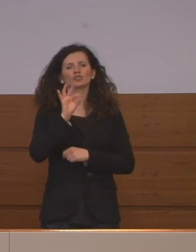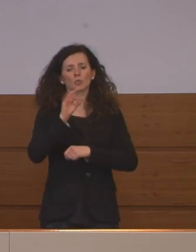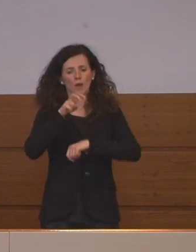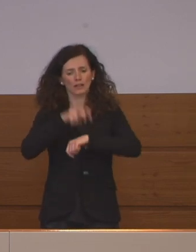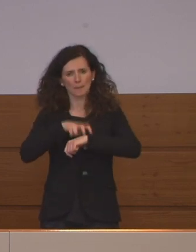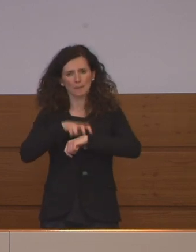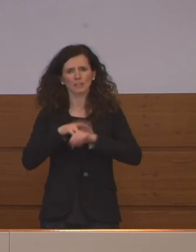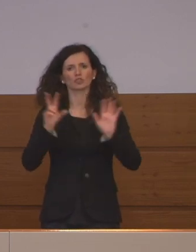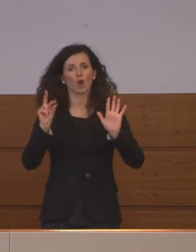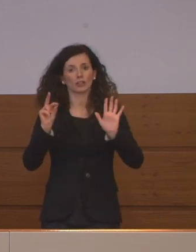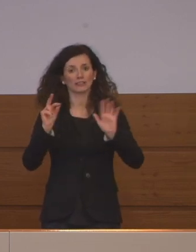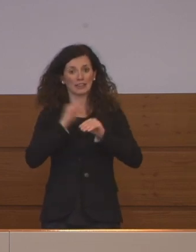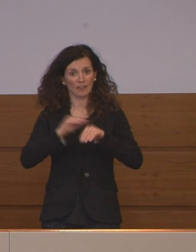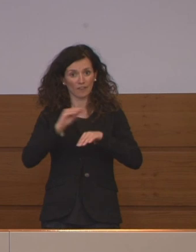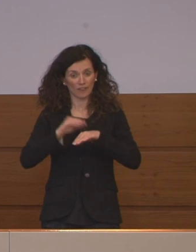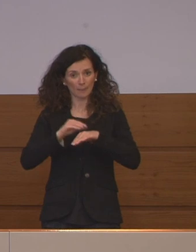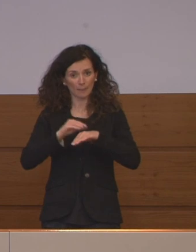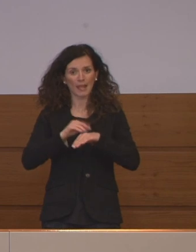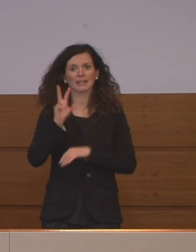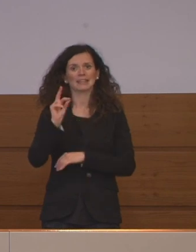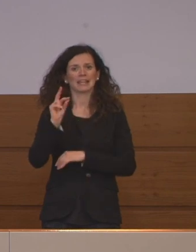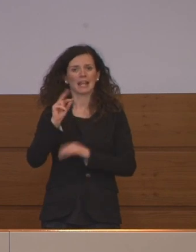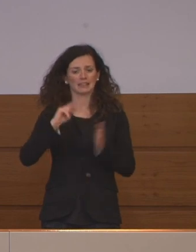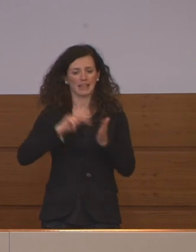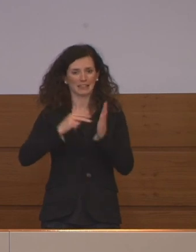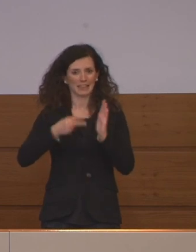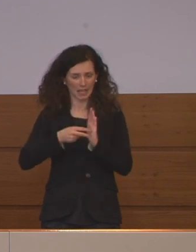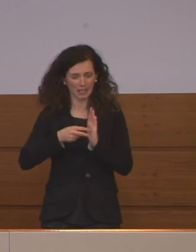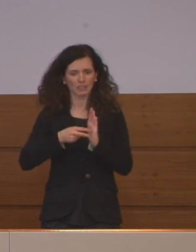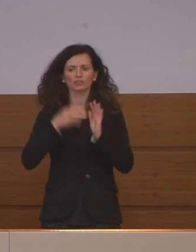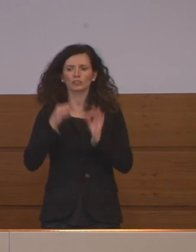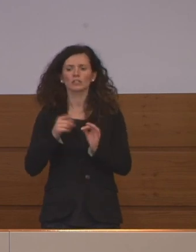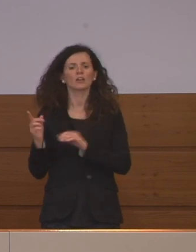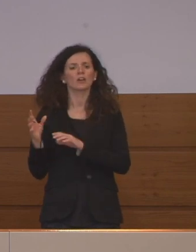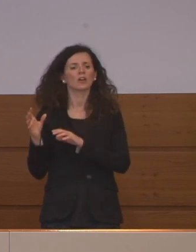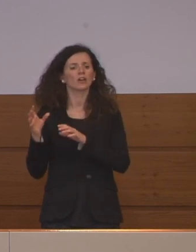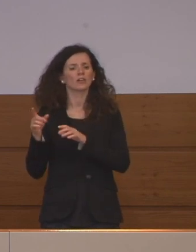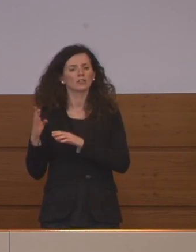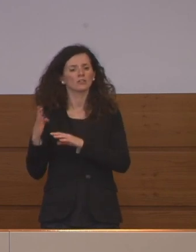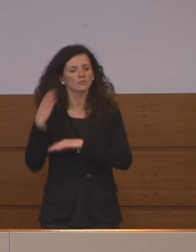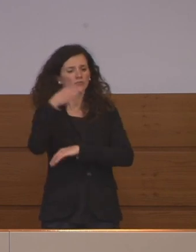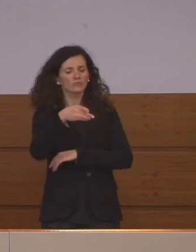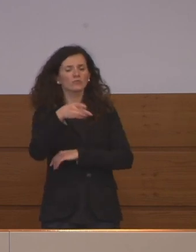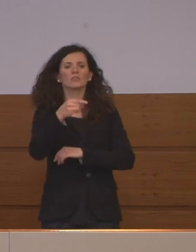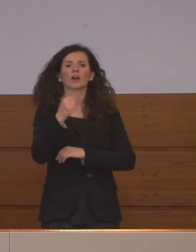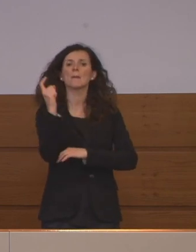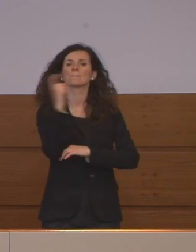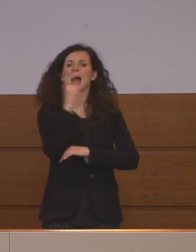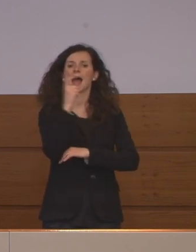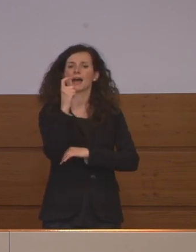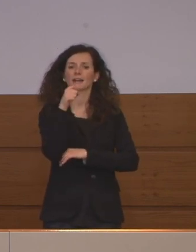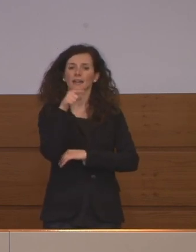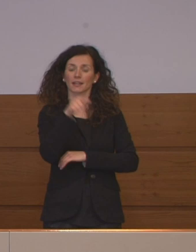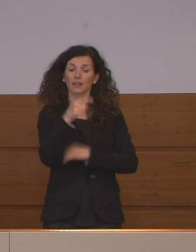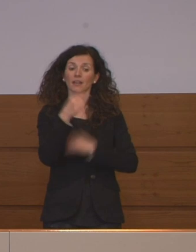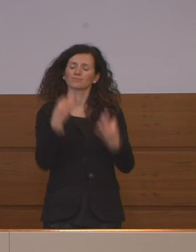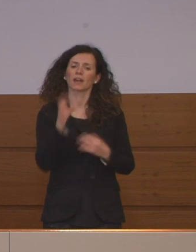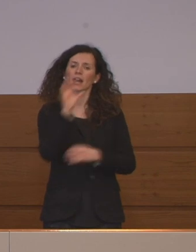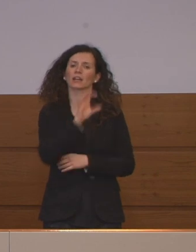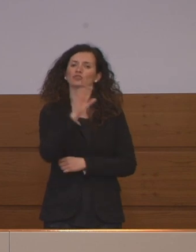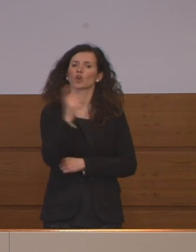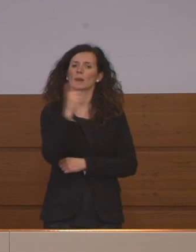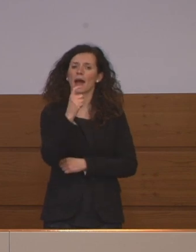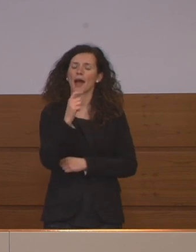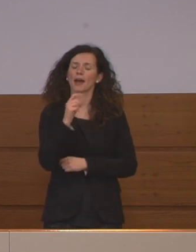80 infermieri e 30 tecnici e che verrà dislocato in nelle marche che appunto ne hanno fatto richiesta